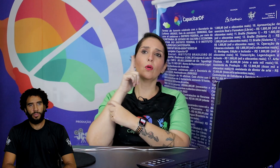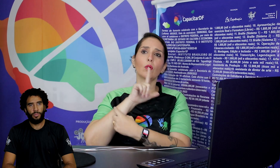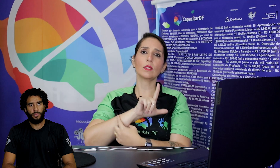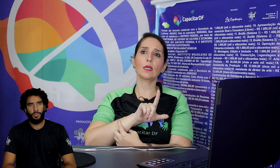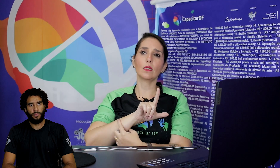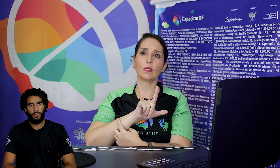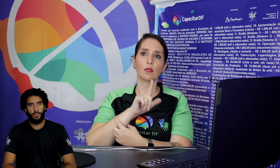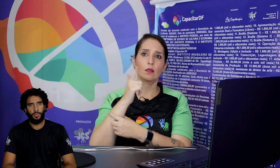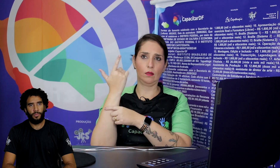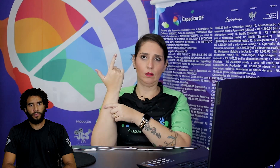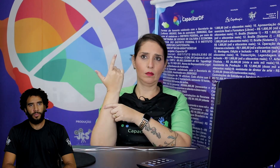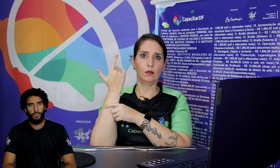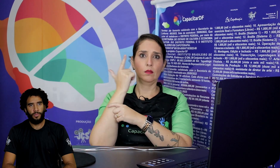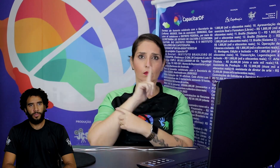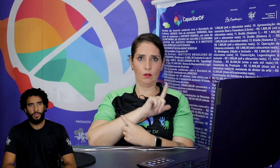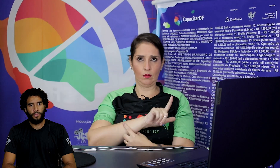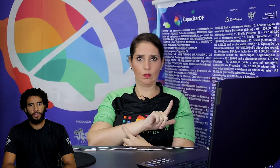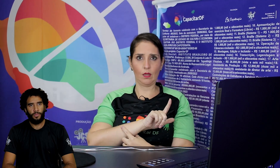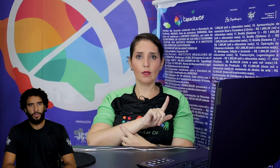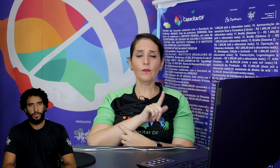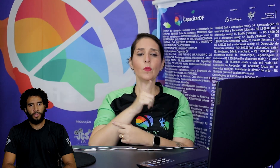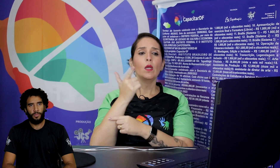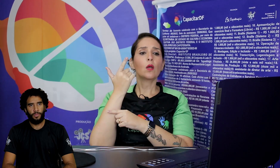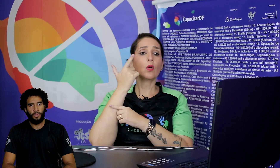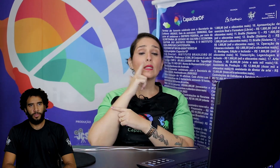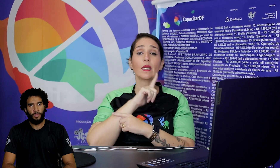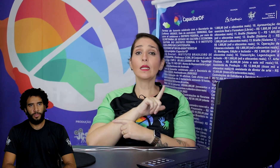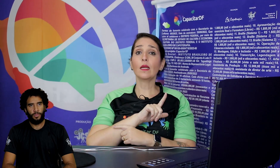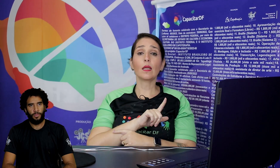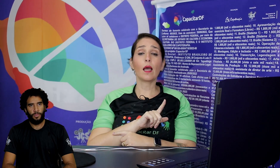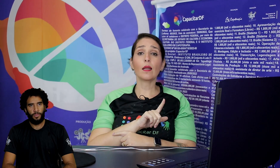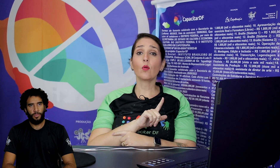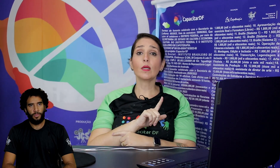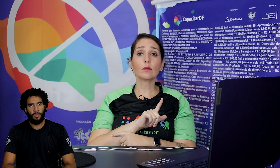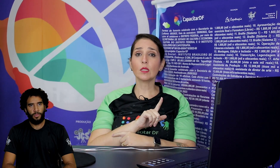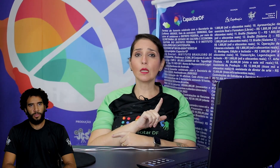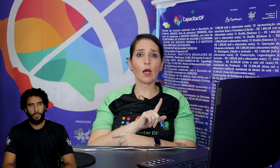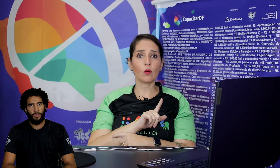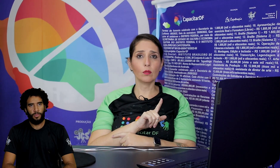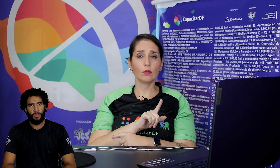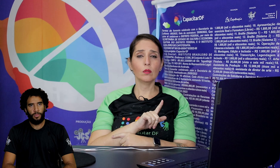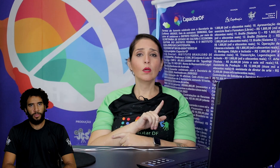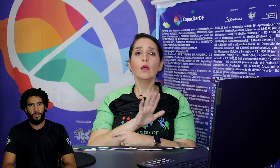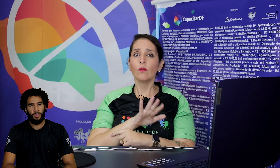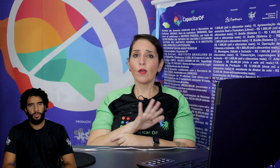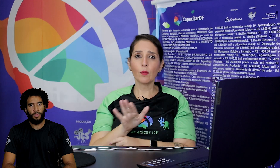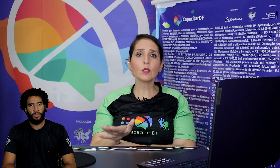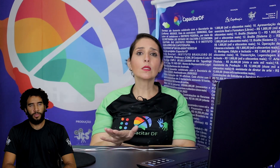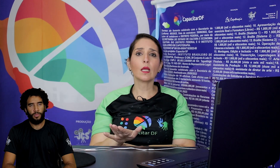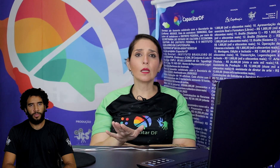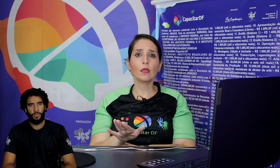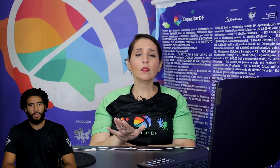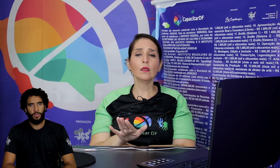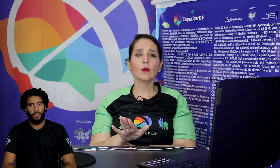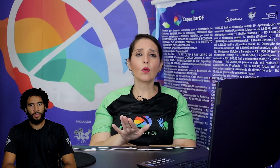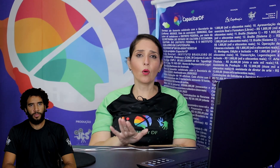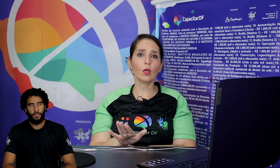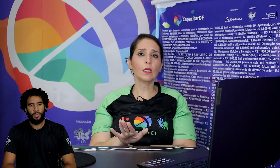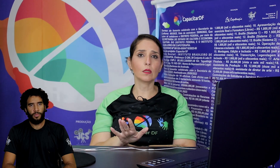ó. Conseguir. Tá? Conseguir e ganhar é o mesmo sinal. Verbo